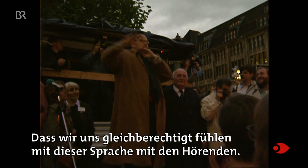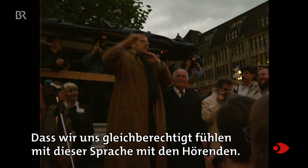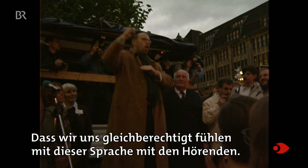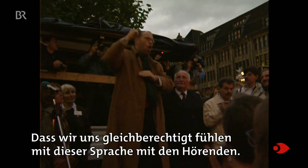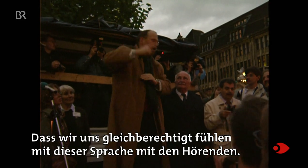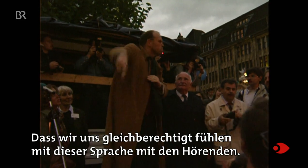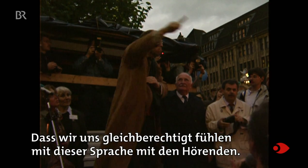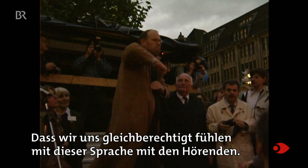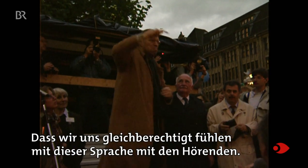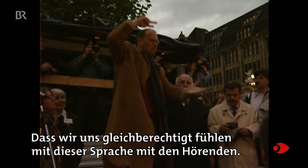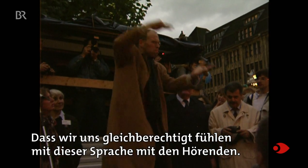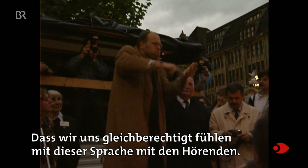gleichberechtigt fühlen mit dieser Sprache.